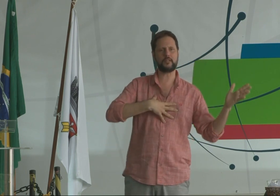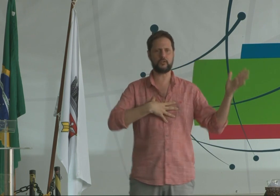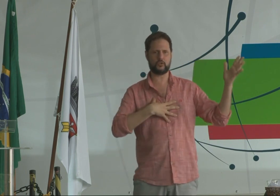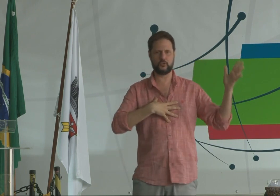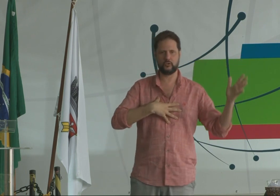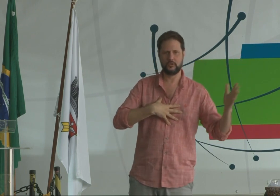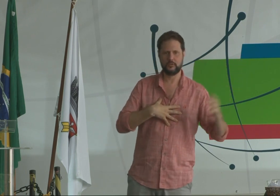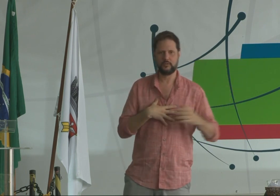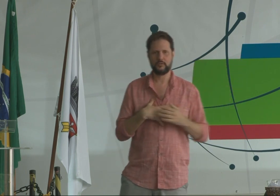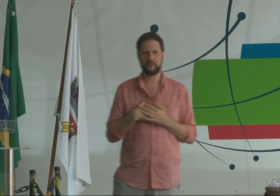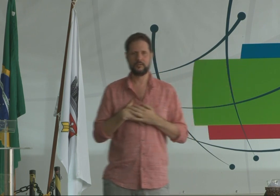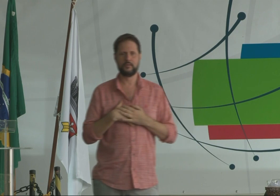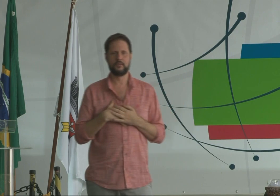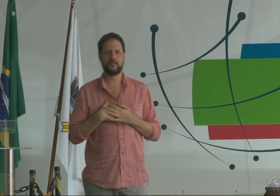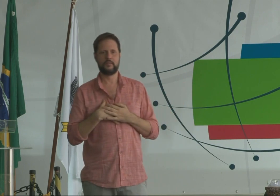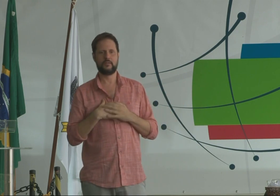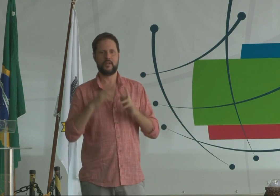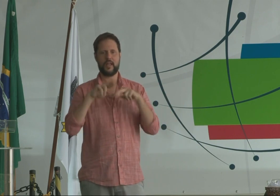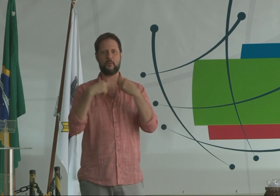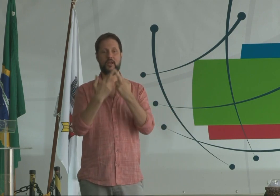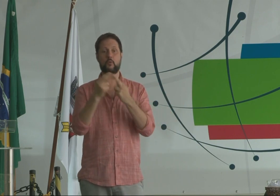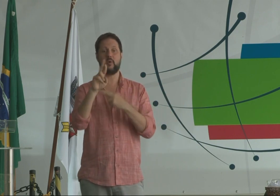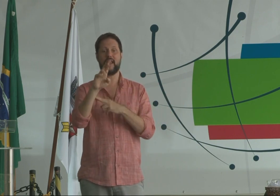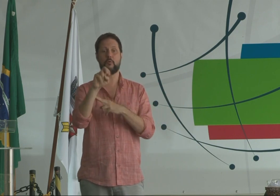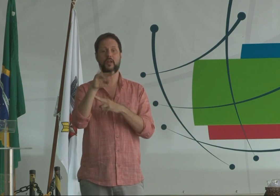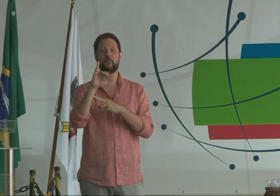Não é que quando eu me reunia pra poder dançar tinha...